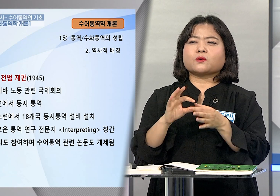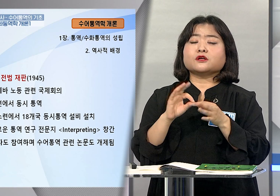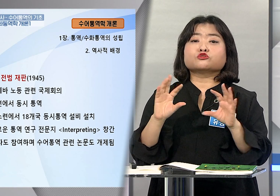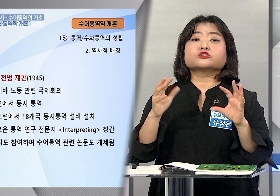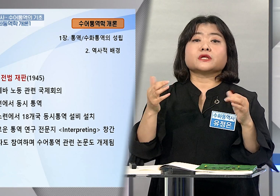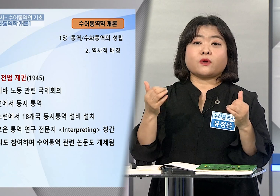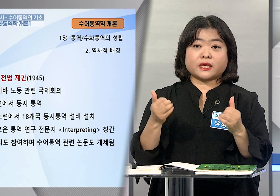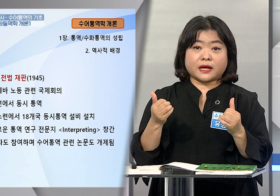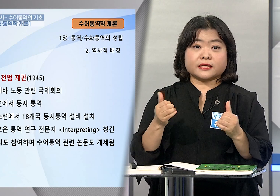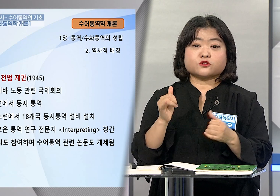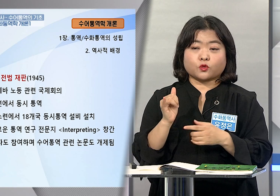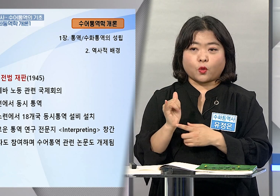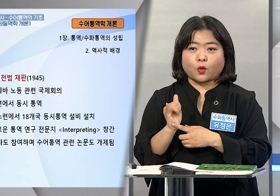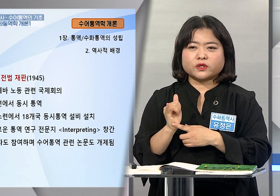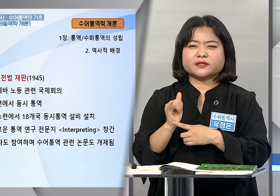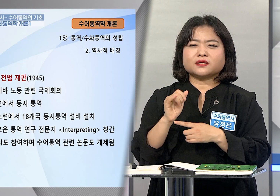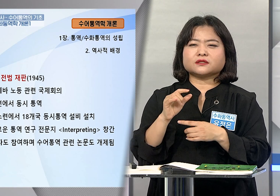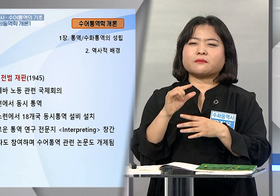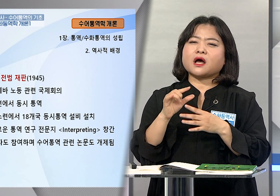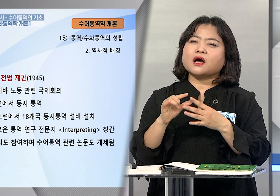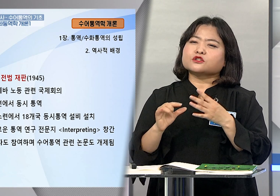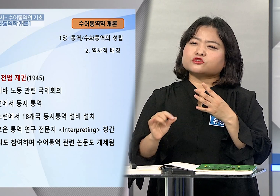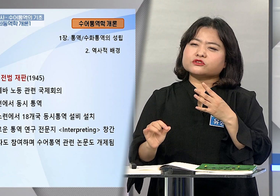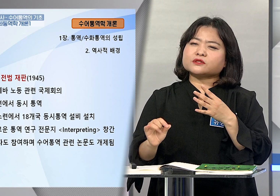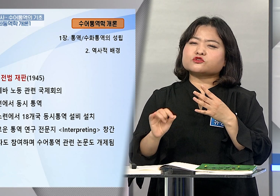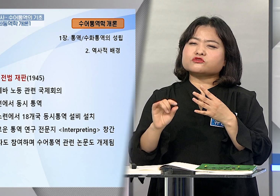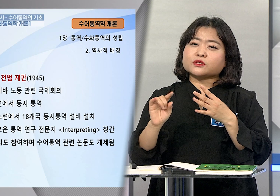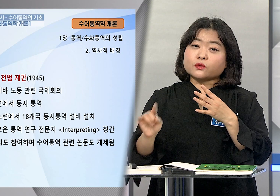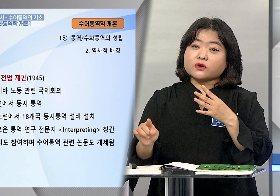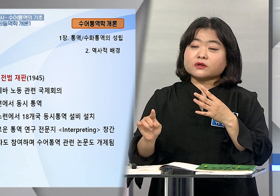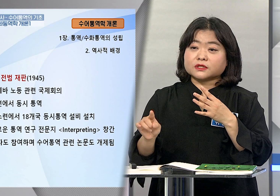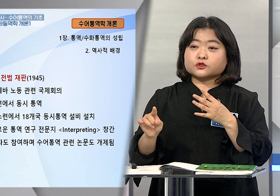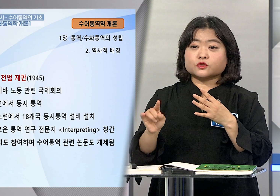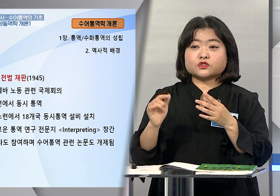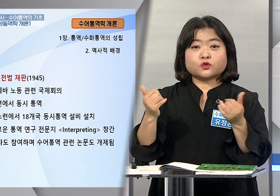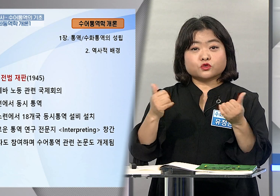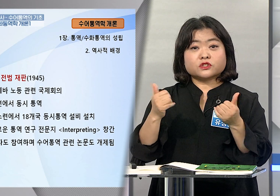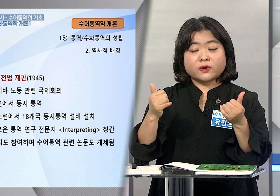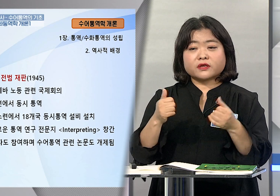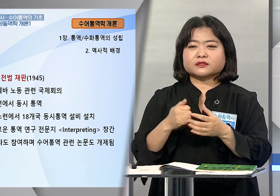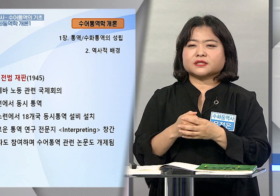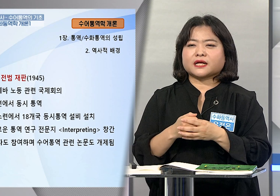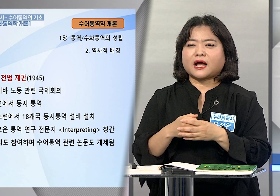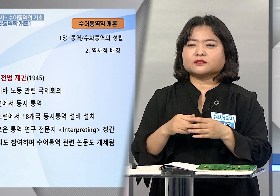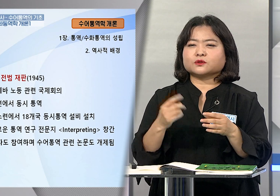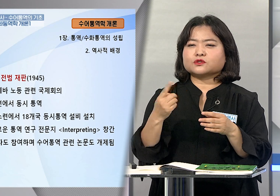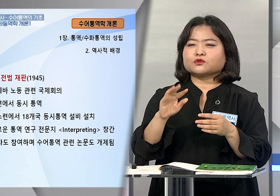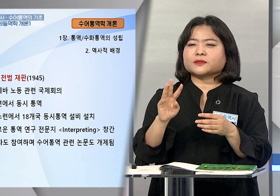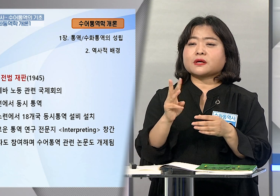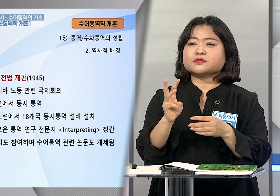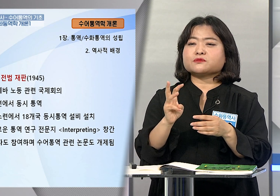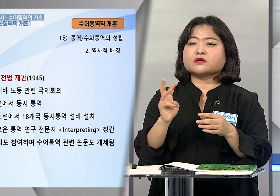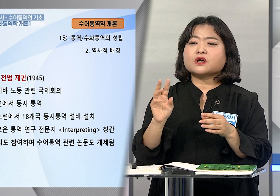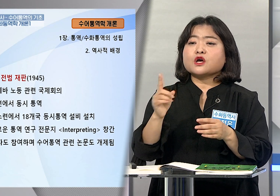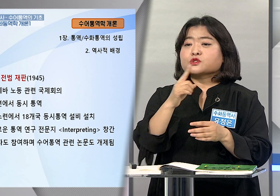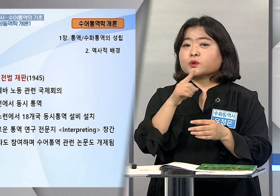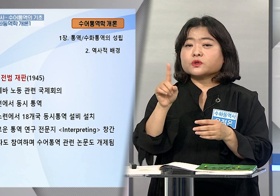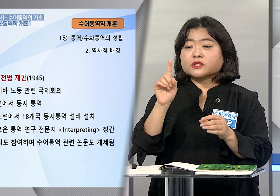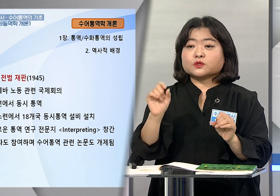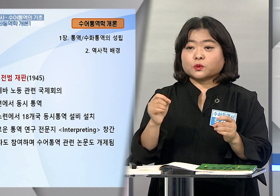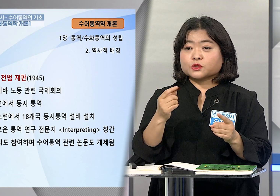제네바 노동관련 국제회의가 있었고 이때는 아마 순차 통역일 수도 있죠. 국제회의였으니까. 그리고